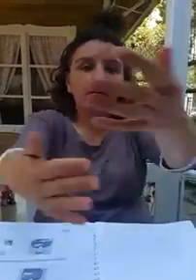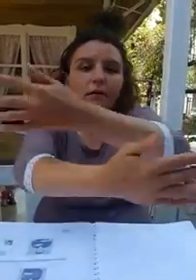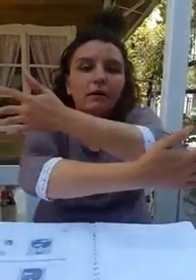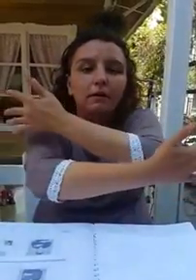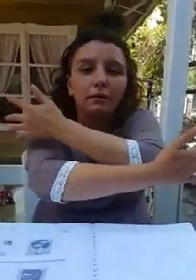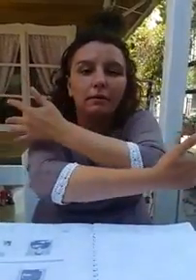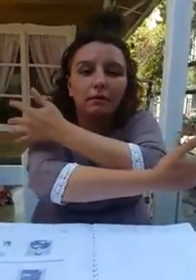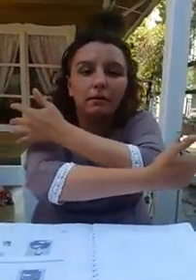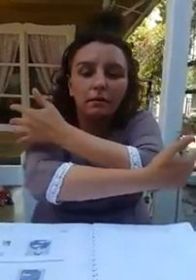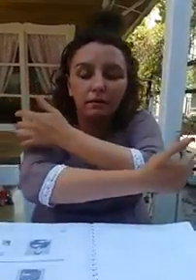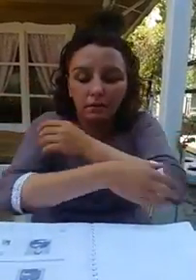Sarılmak,